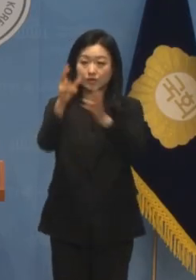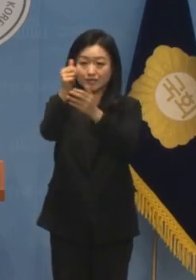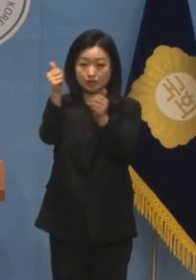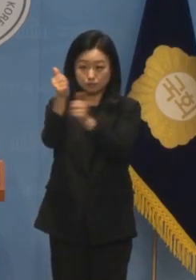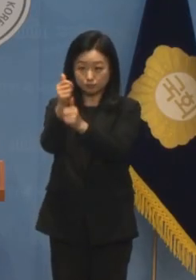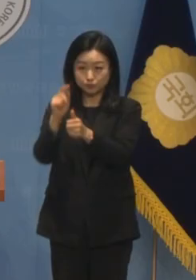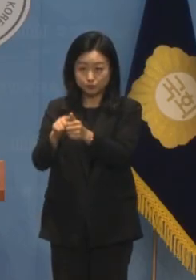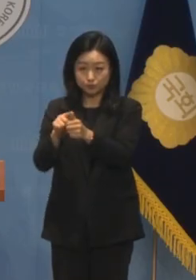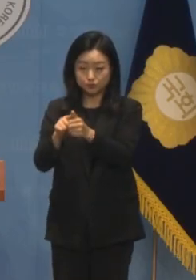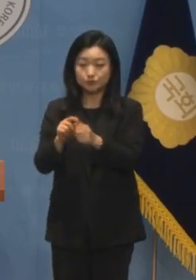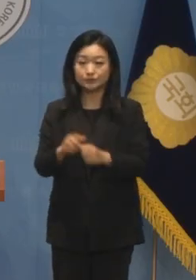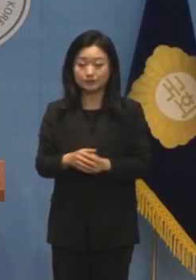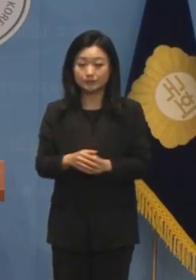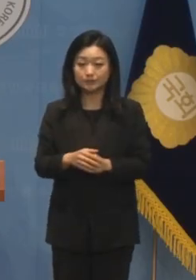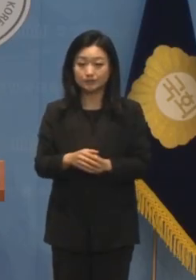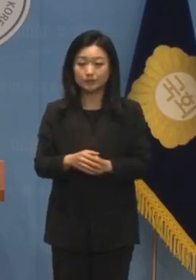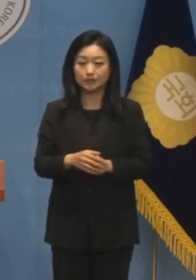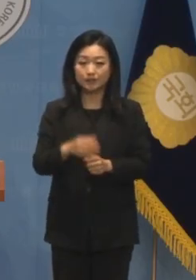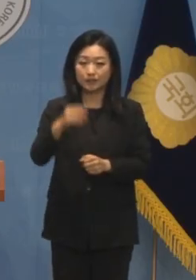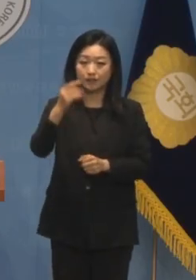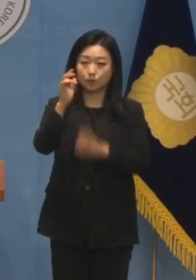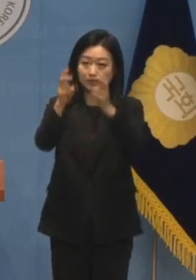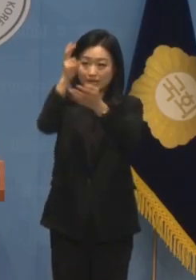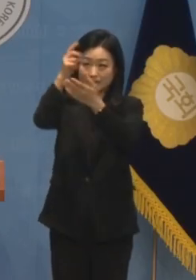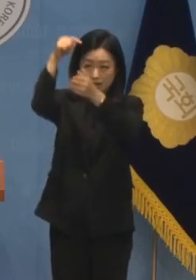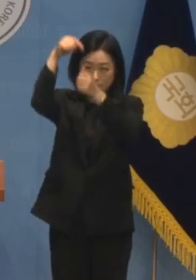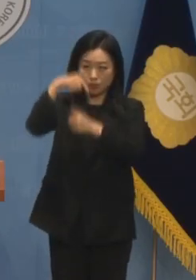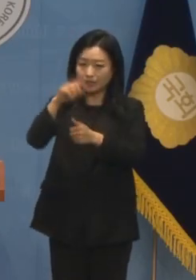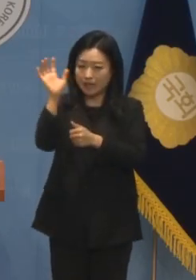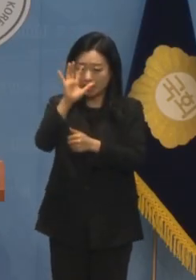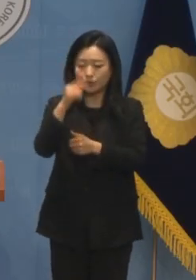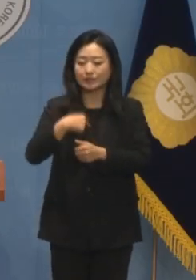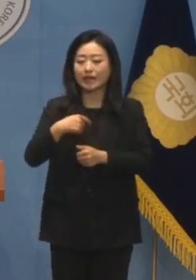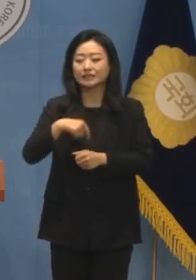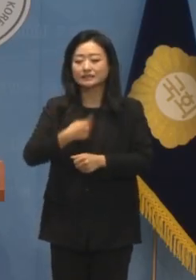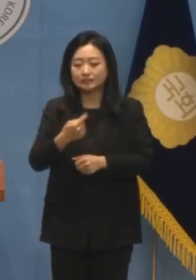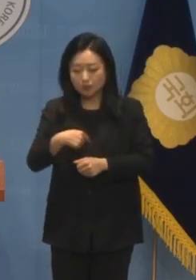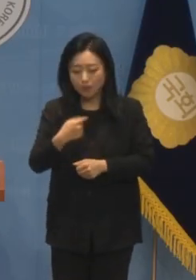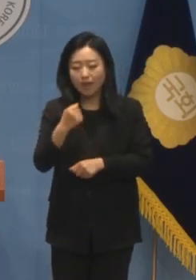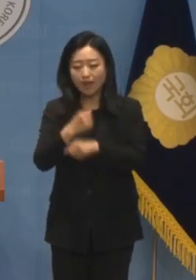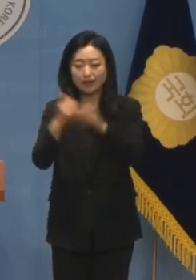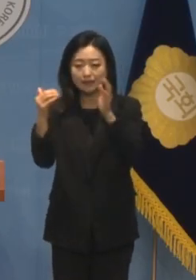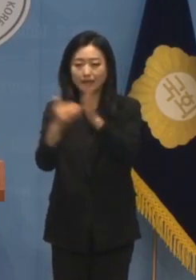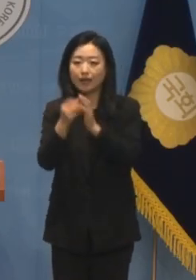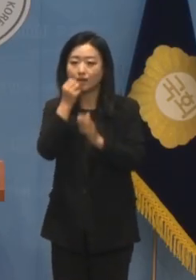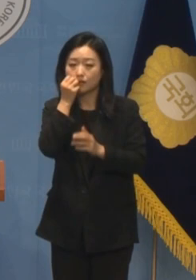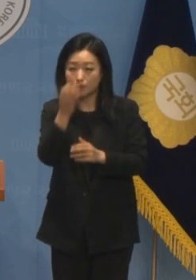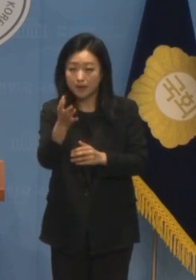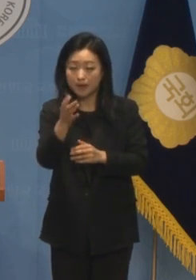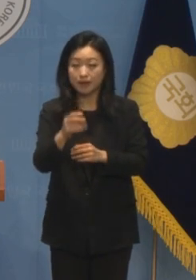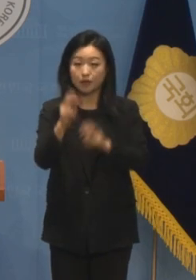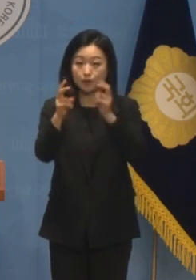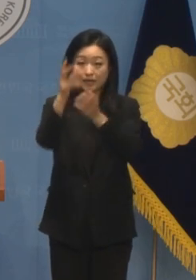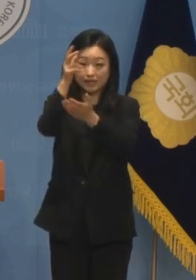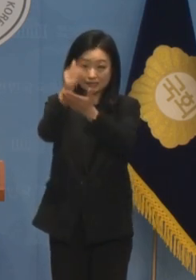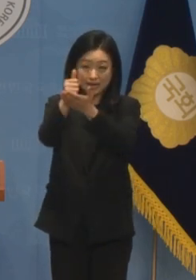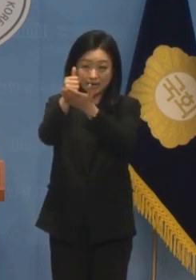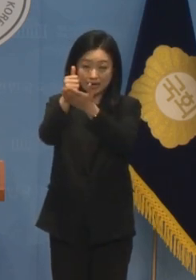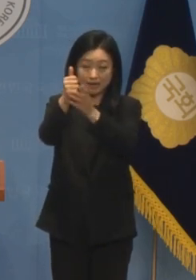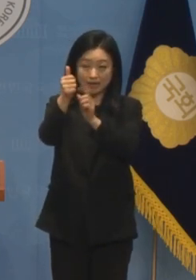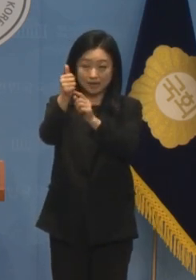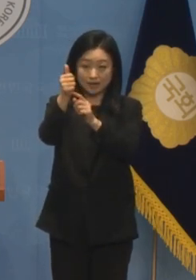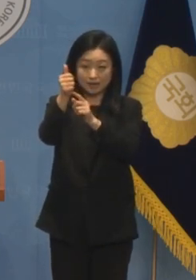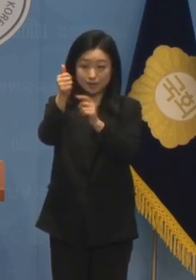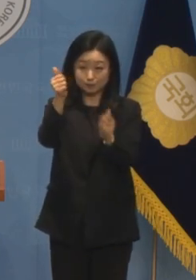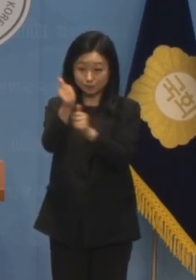스스로 생각했다며 허 회장의 지시가 아니라는 점을 강조했습니다. 회사 대표 노조 위원장의 명의를